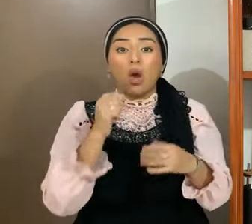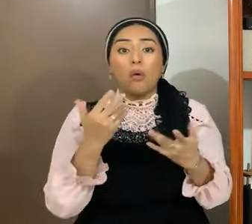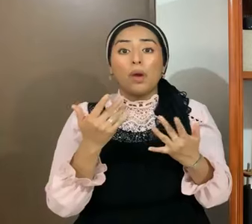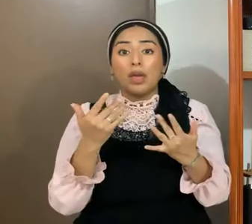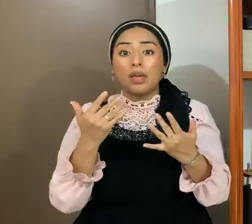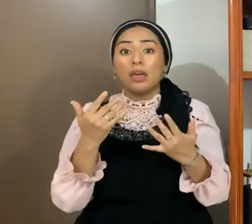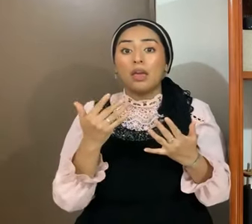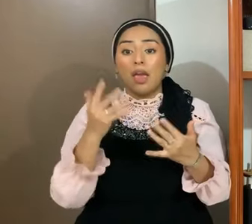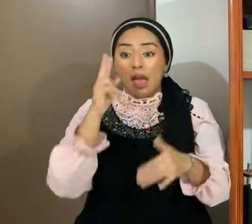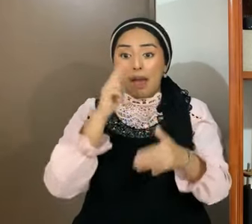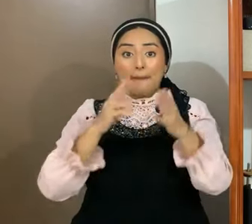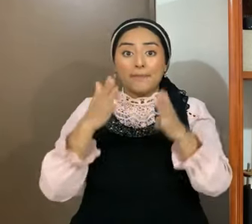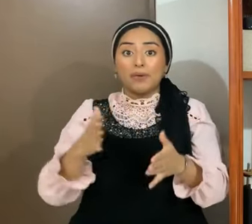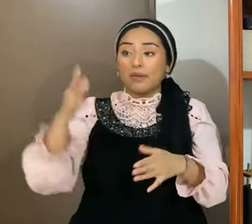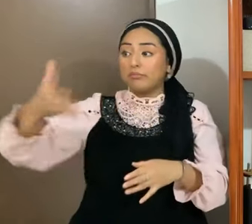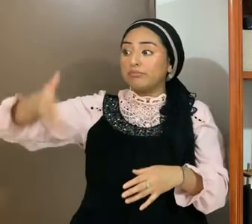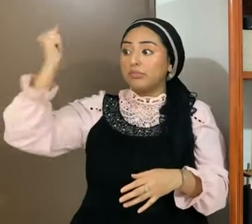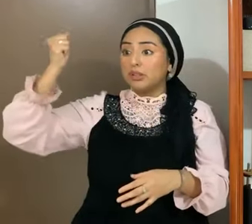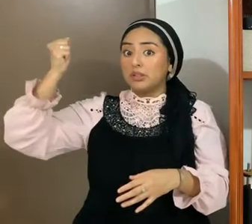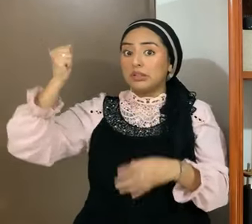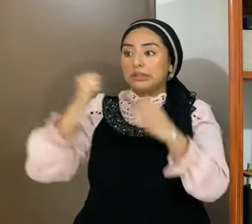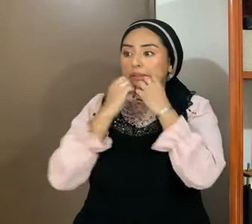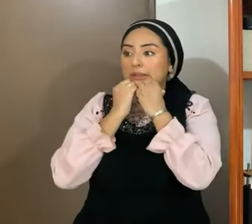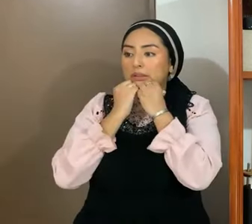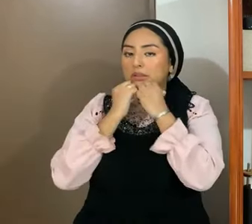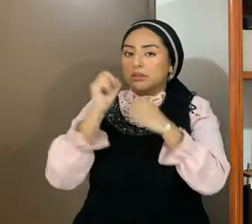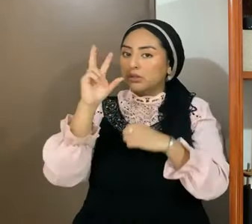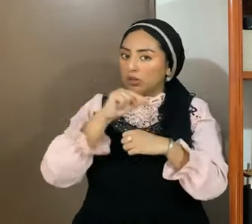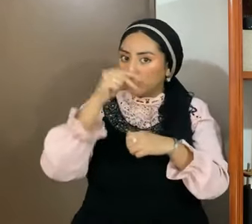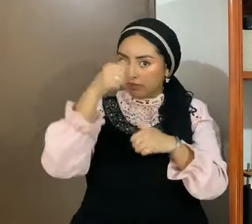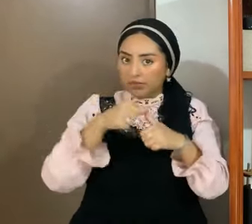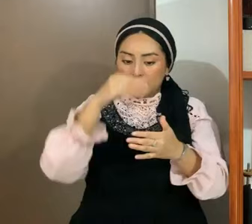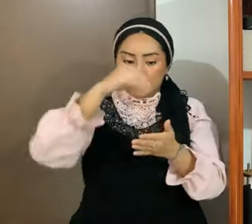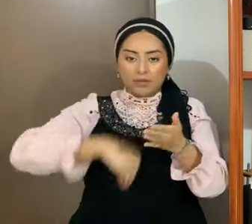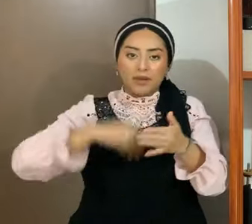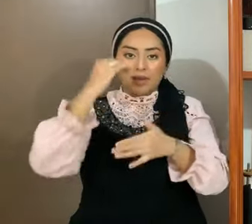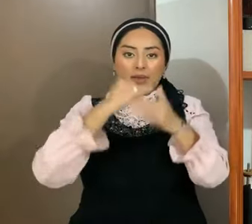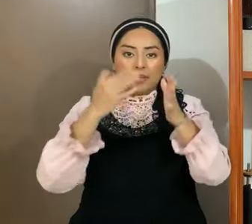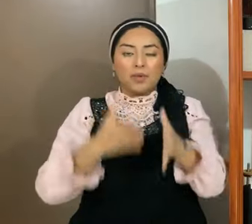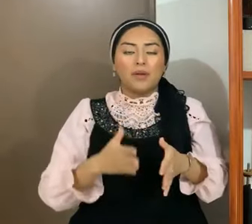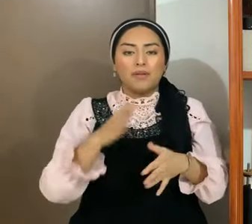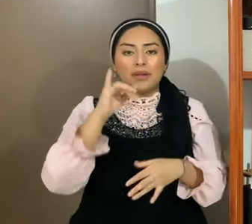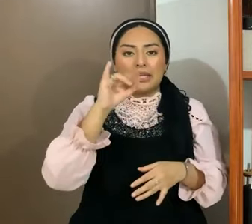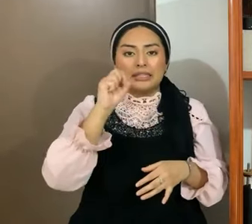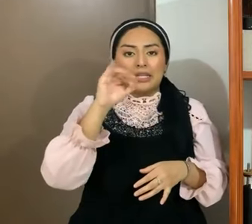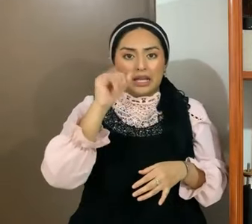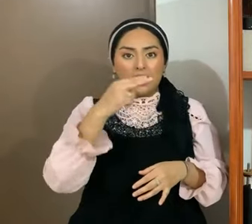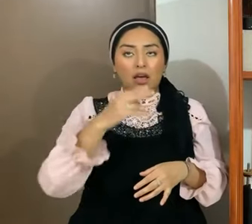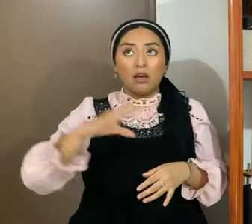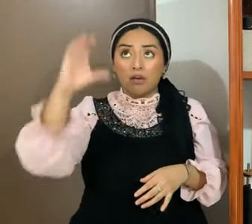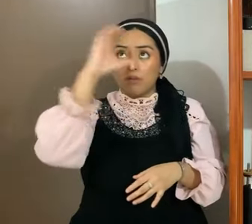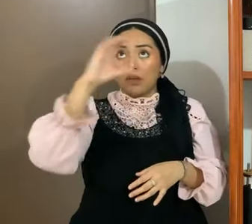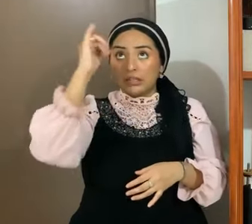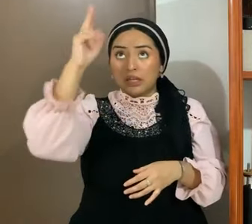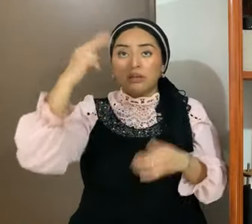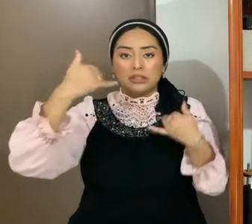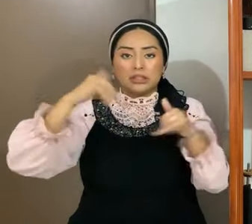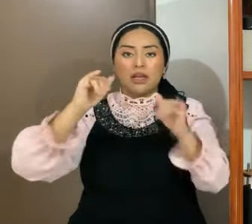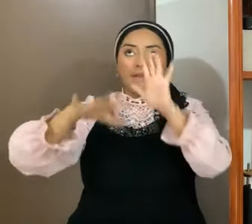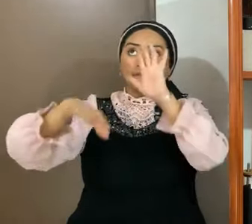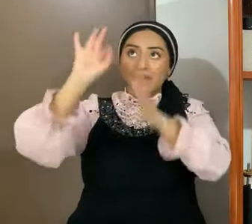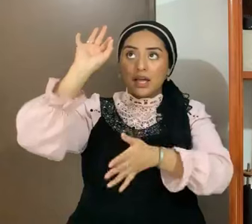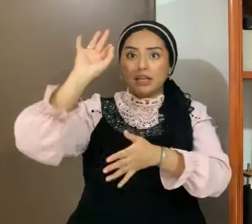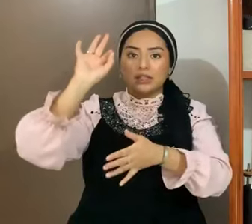sea quitado para valorarlo. Recuerden que está escrito en el profeta Isaías, si no estoy mal: buscad a Yahweh mientras pueda ser